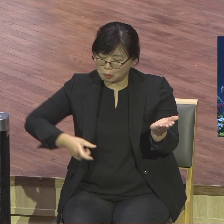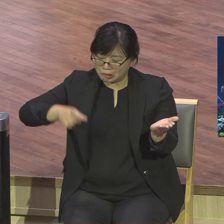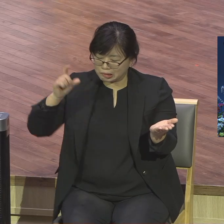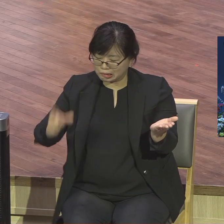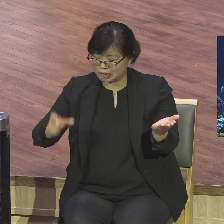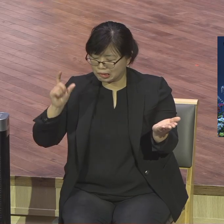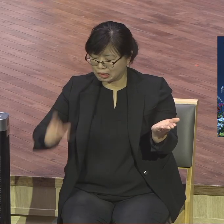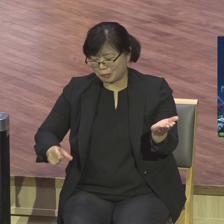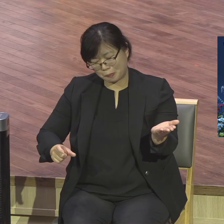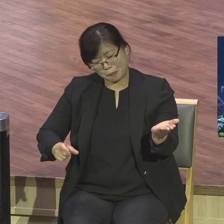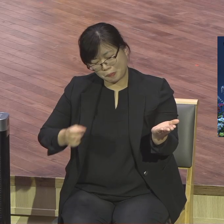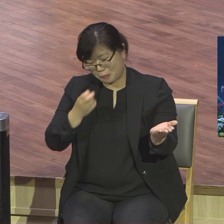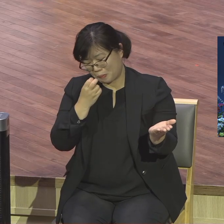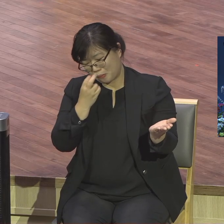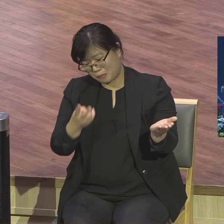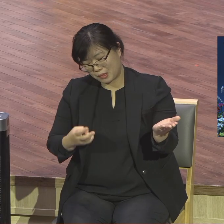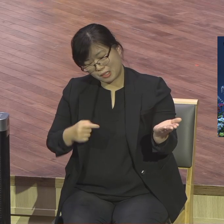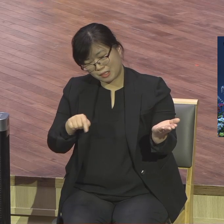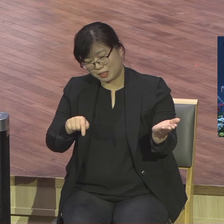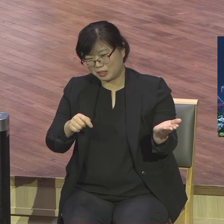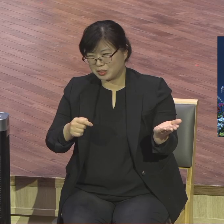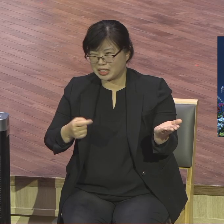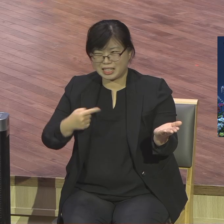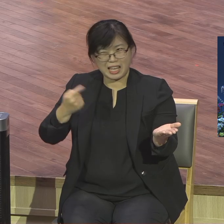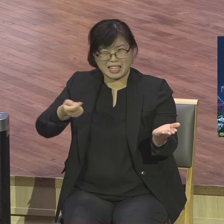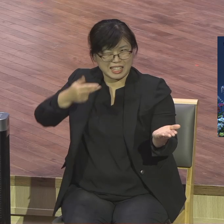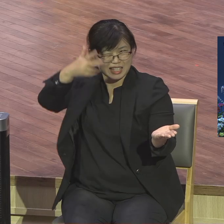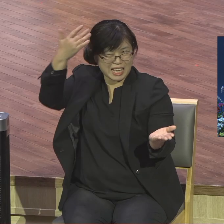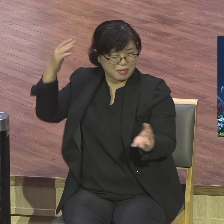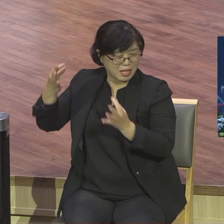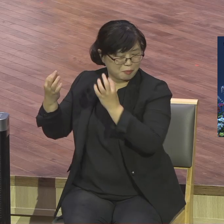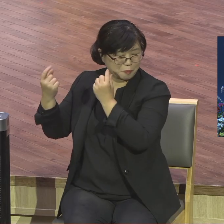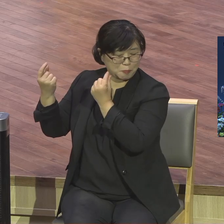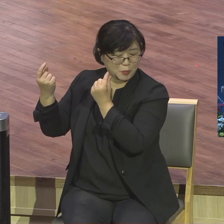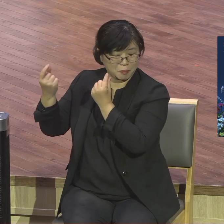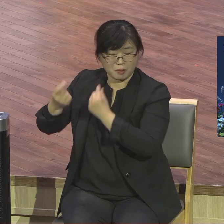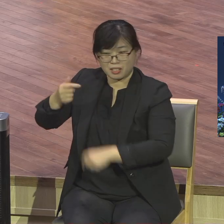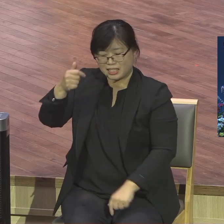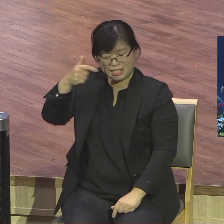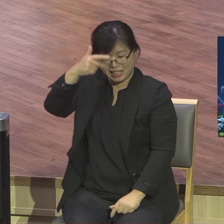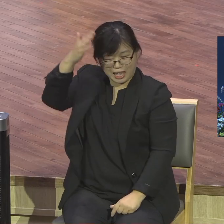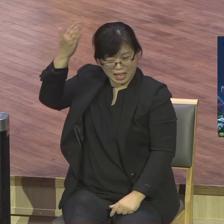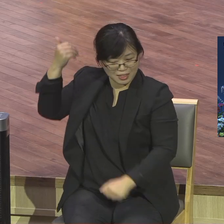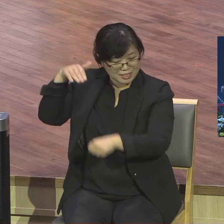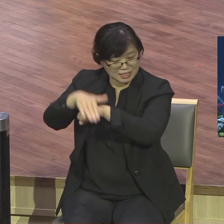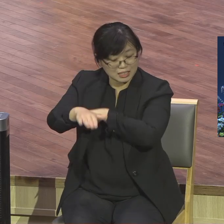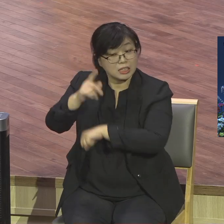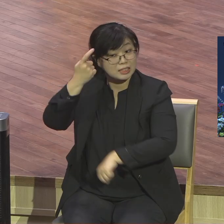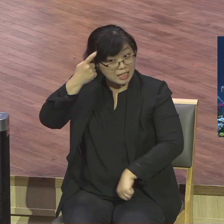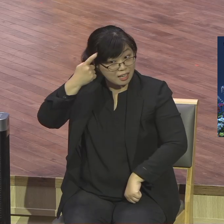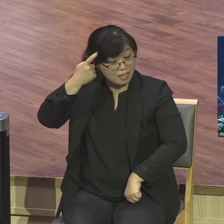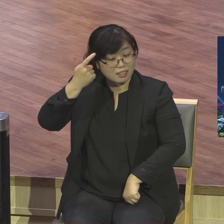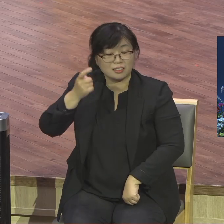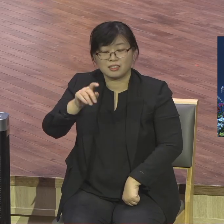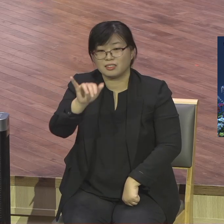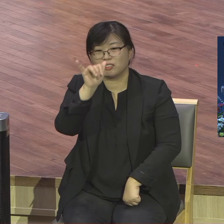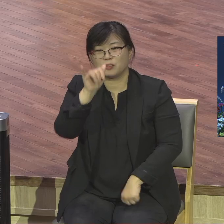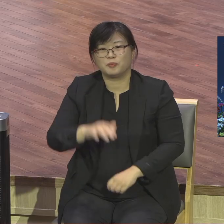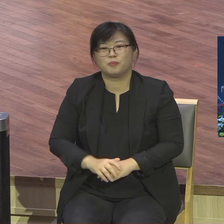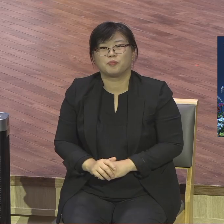마치 법전을 연상시킬 그런 내용들이 기록이 되어 있어요. 특별히 신명기